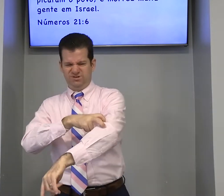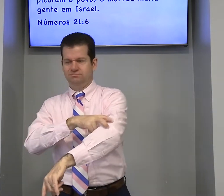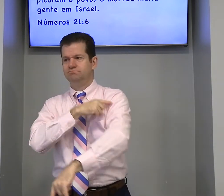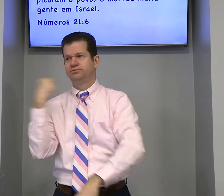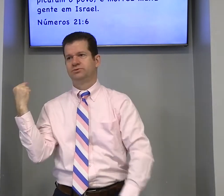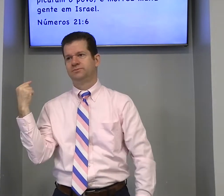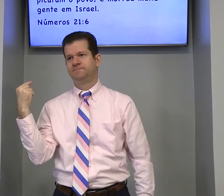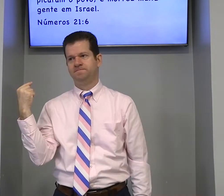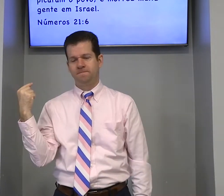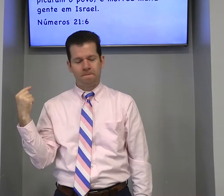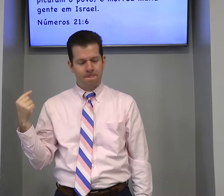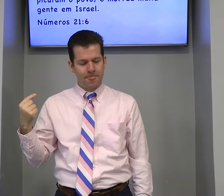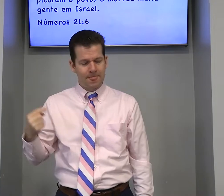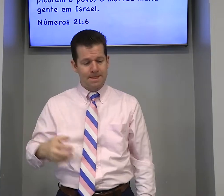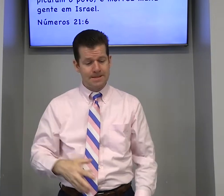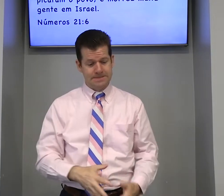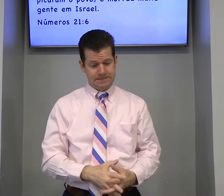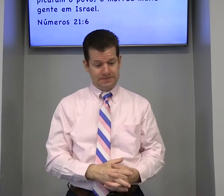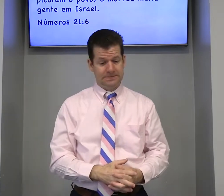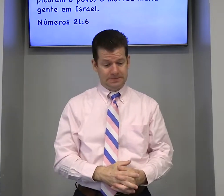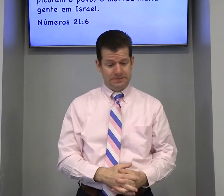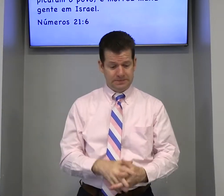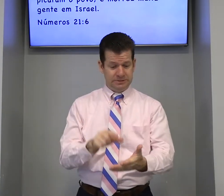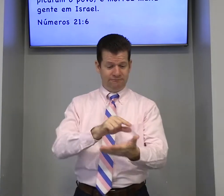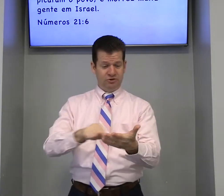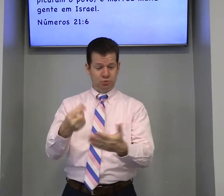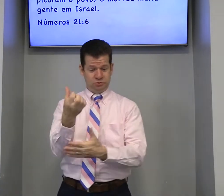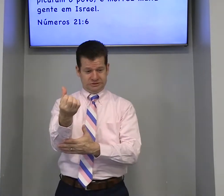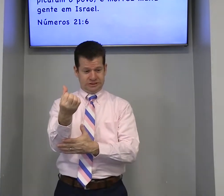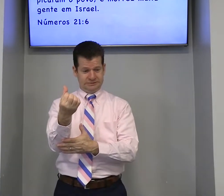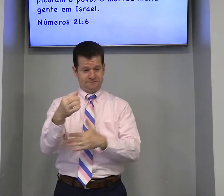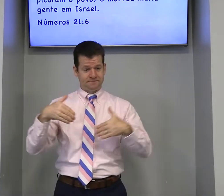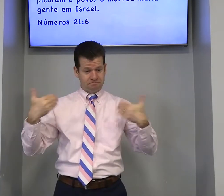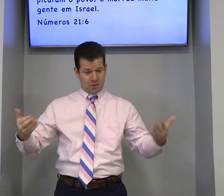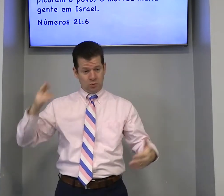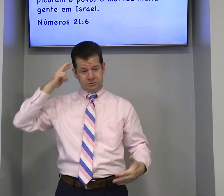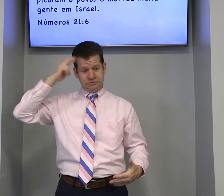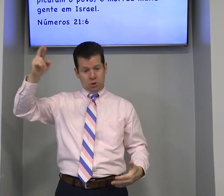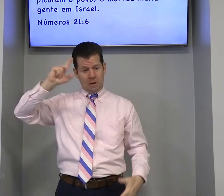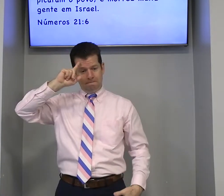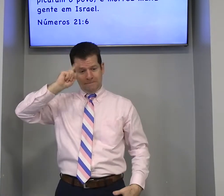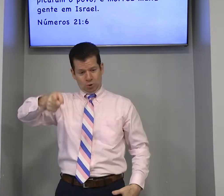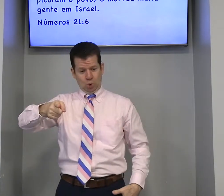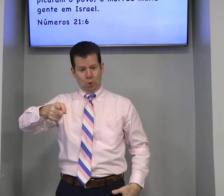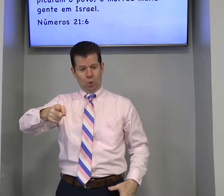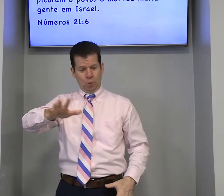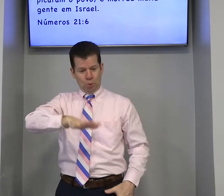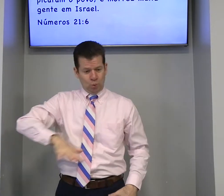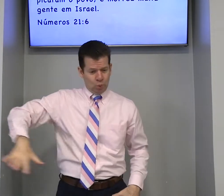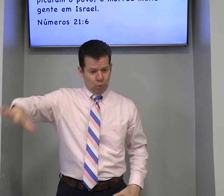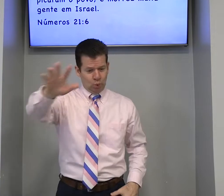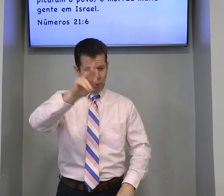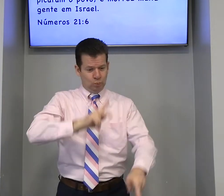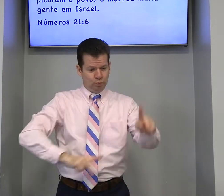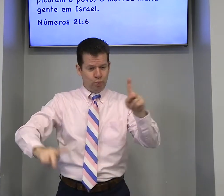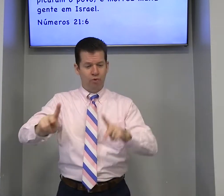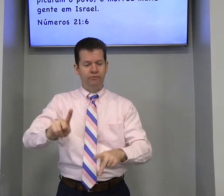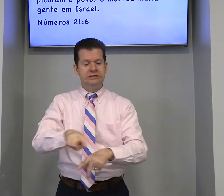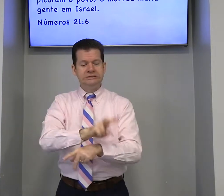venenoso que picava e as pessoas morriam. Versículo 6. Senhor mandou entre o